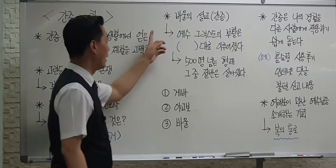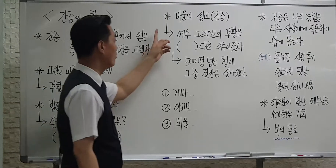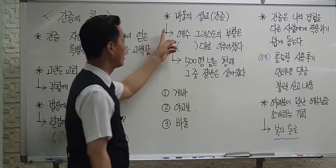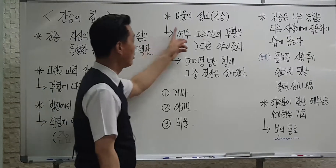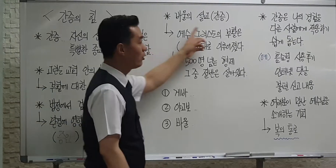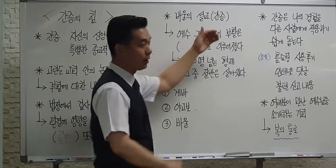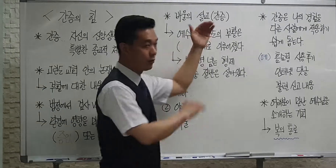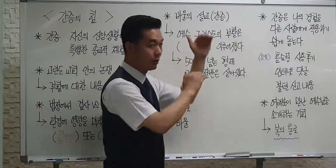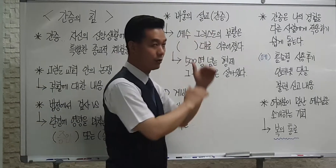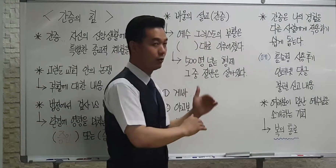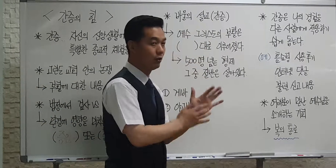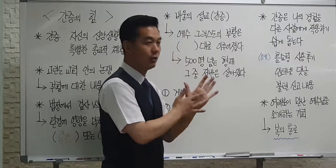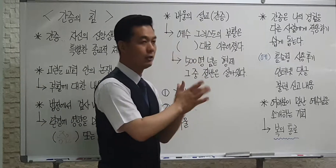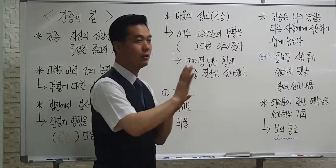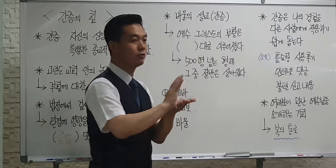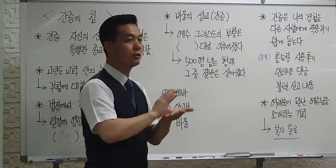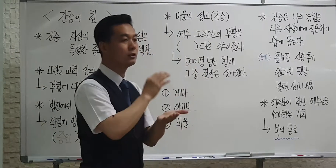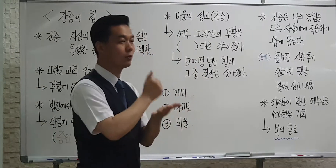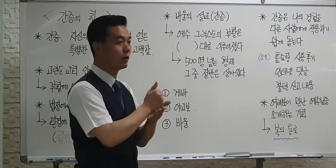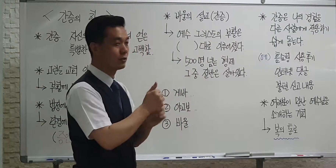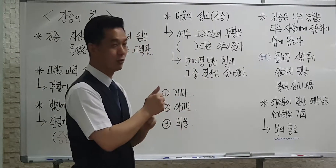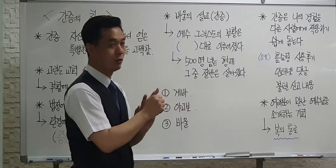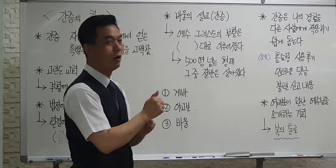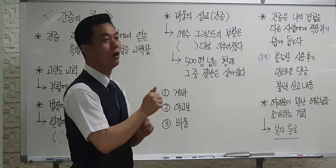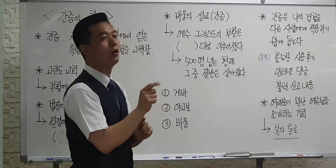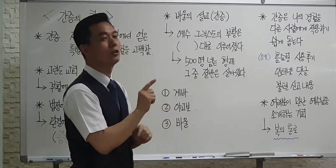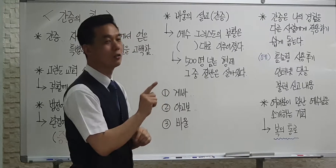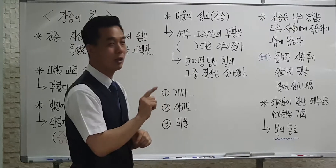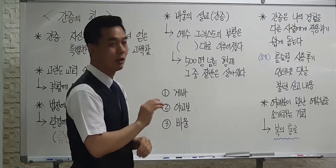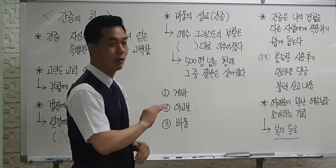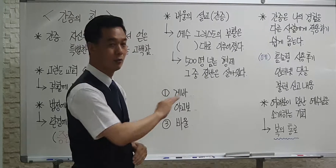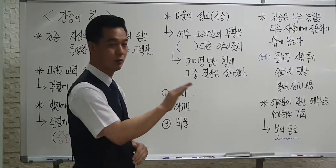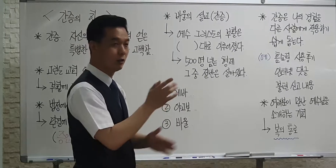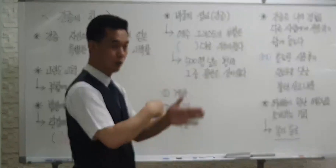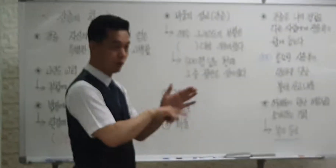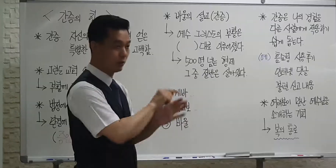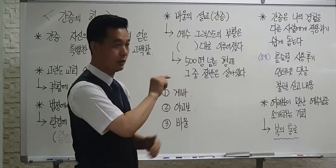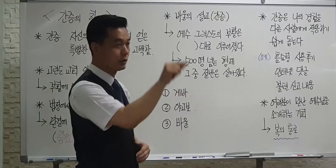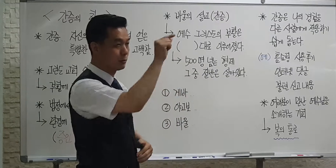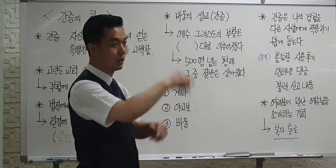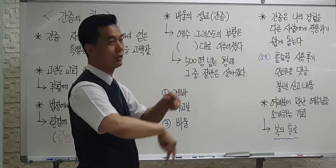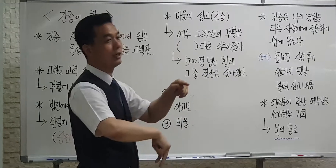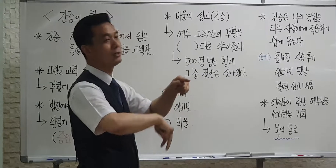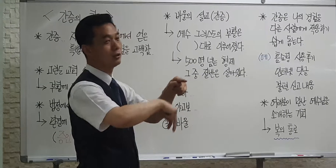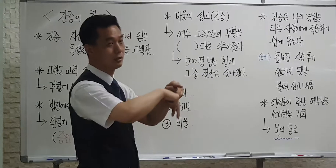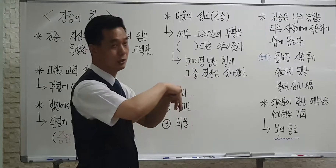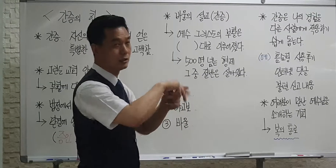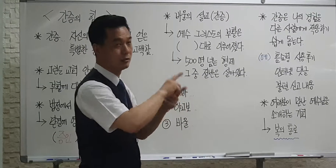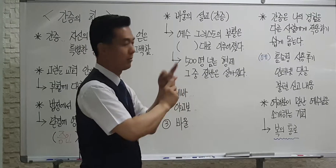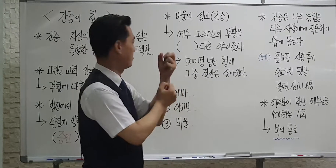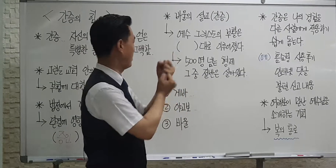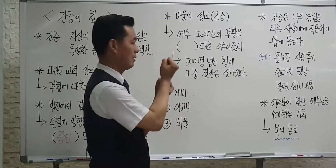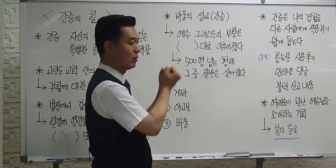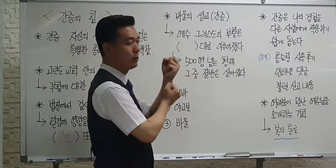바울의 설교 내용에서 예수 그리스도께서 어떻게 우리들을 위해서 십자가에 달리셨는지 설명을